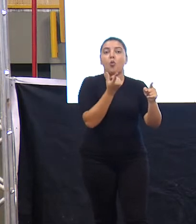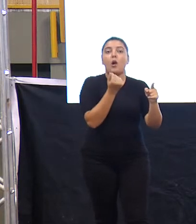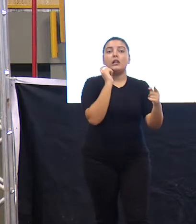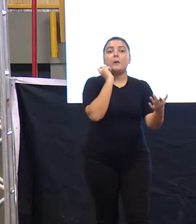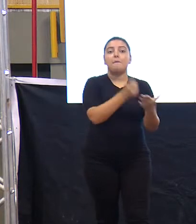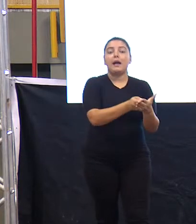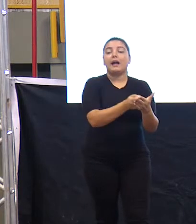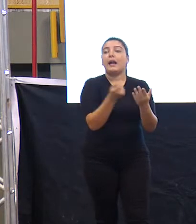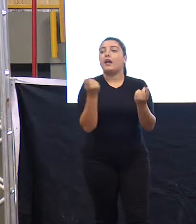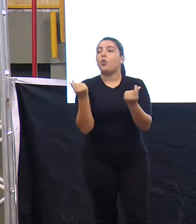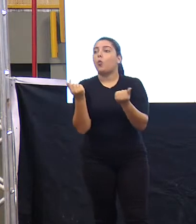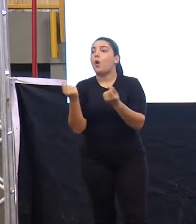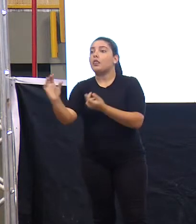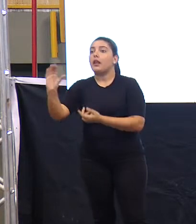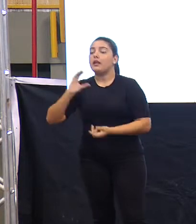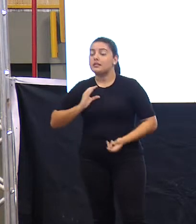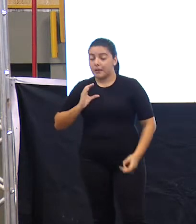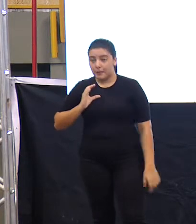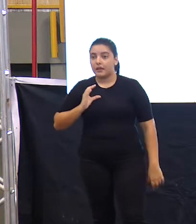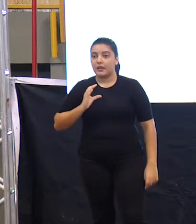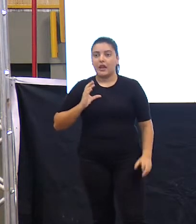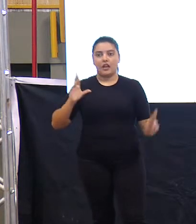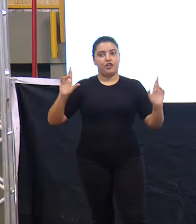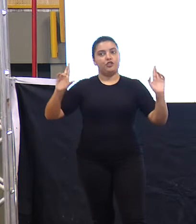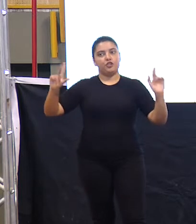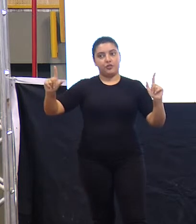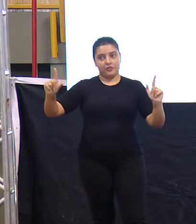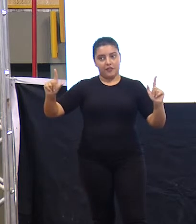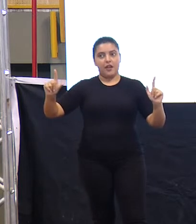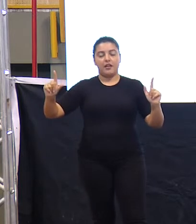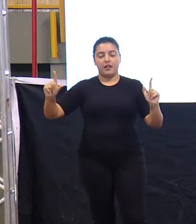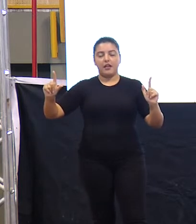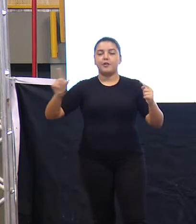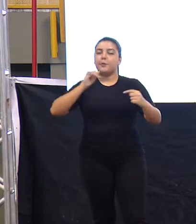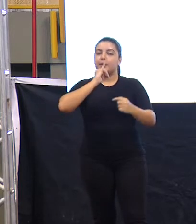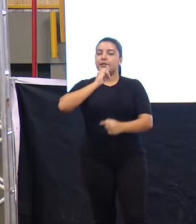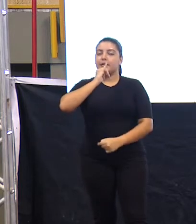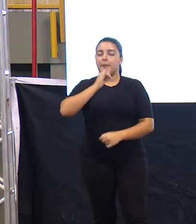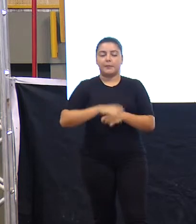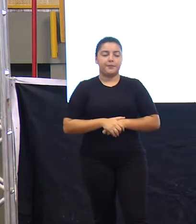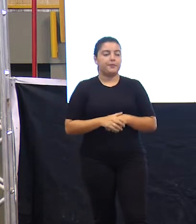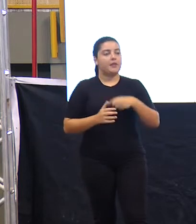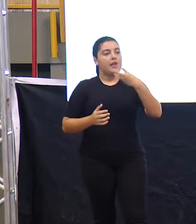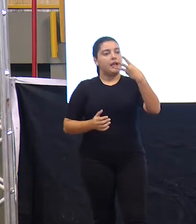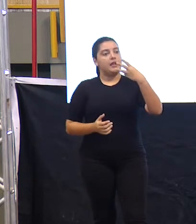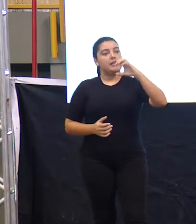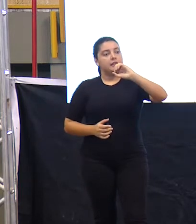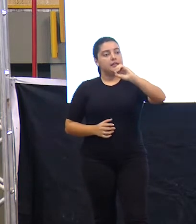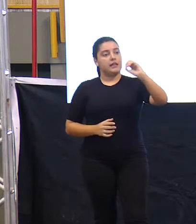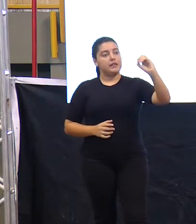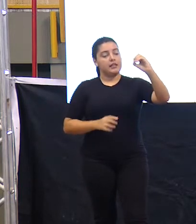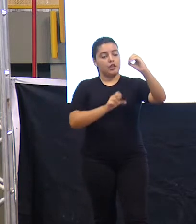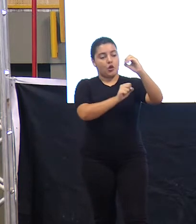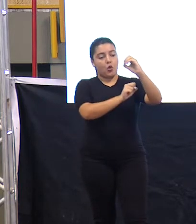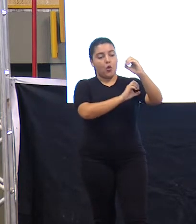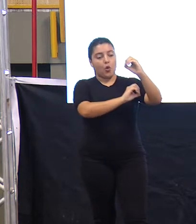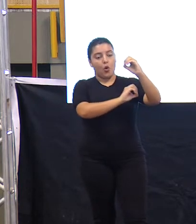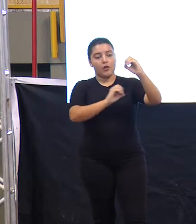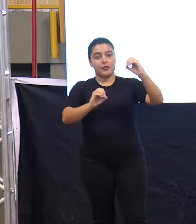bom? São 2 percentuais de lucro diferentes. Por exemplo, 300 sobre 800